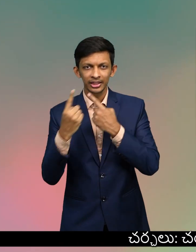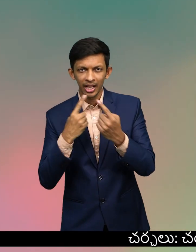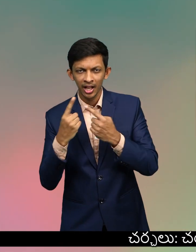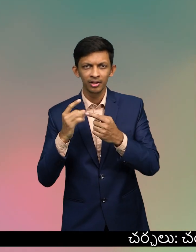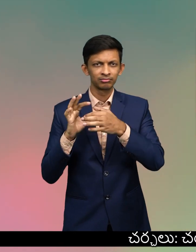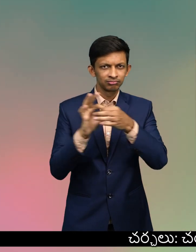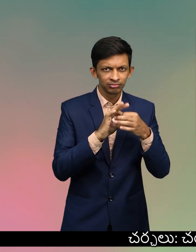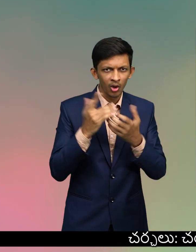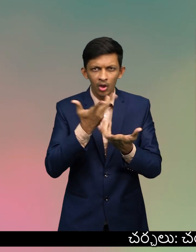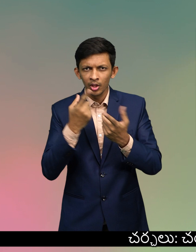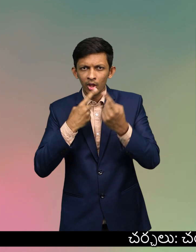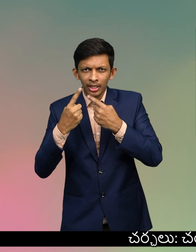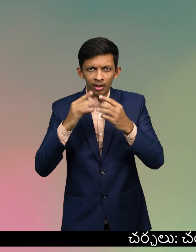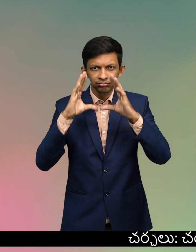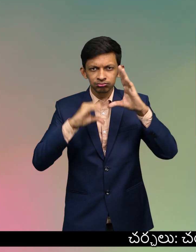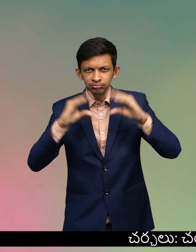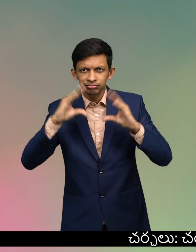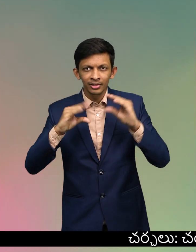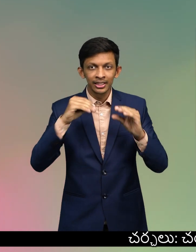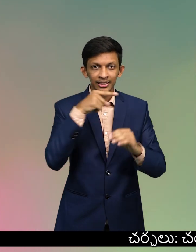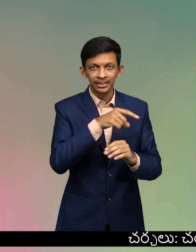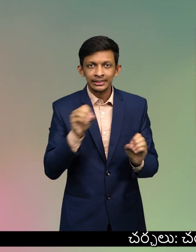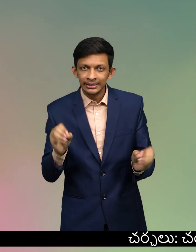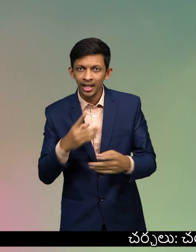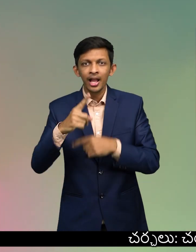చర్చలు, చర్చల ద్వారా తీసుకురండి.